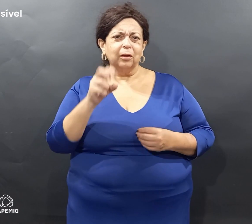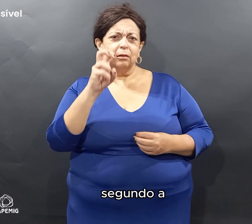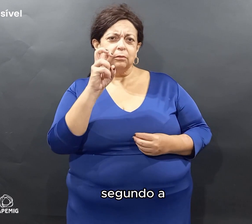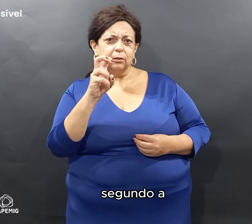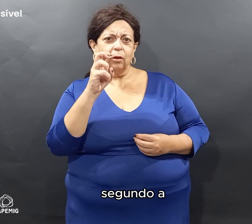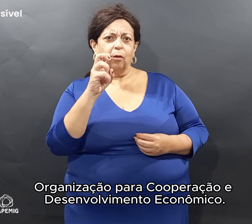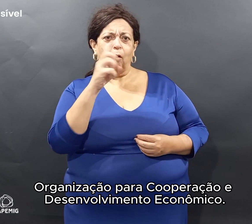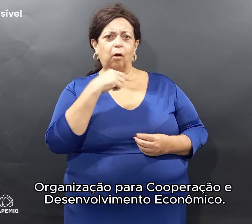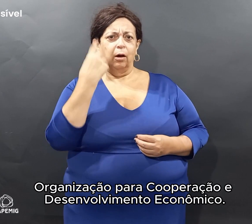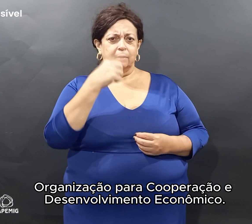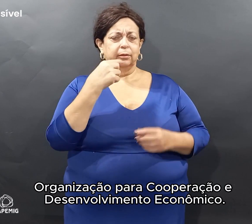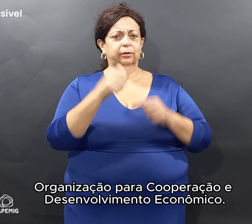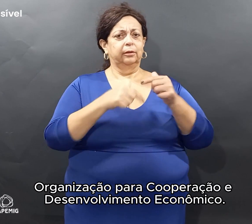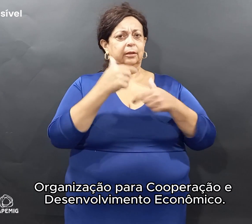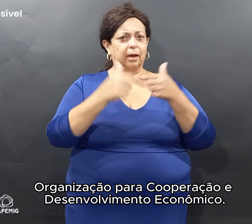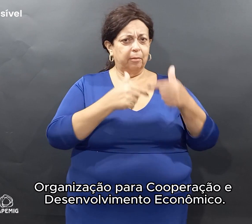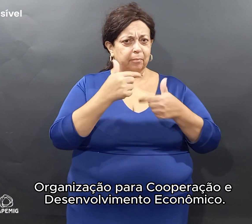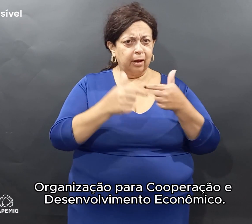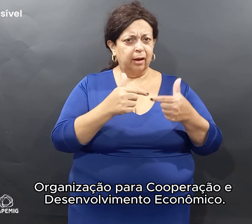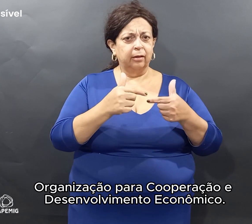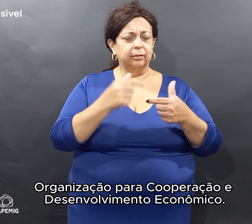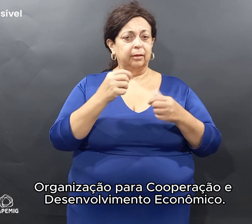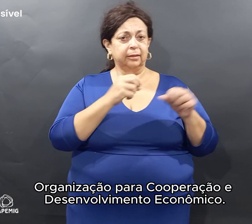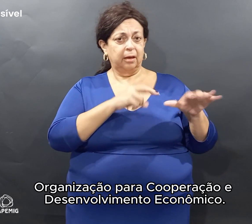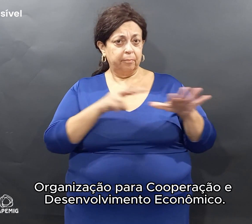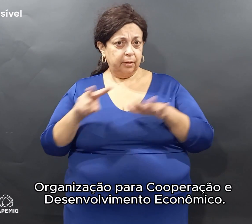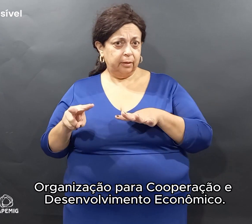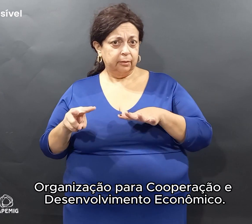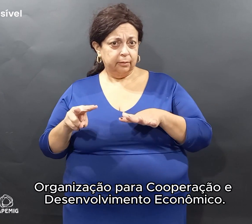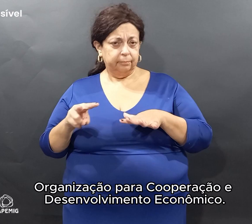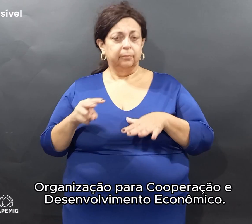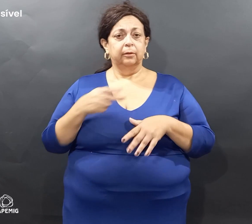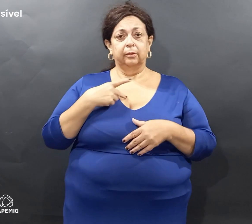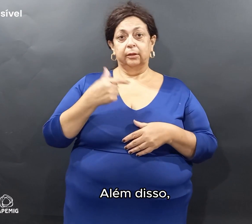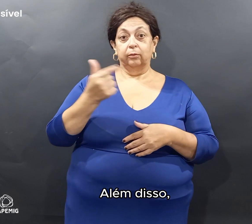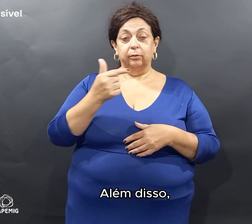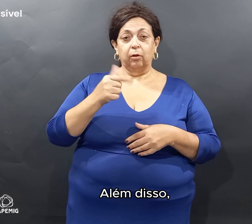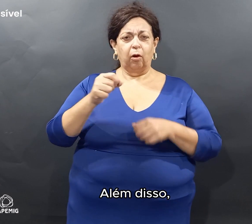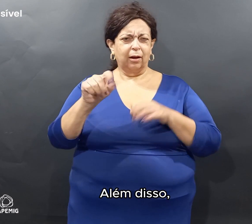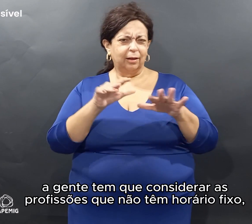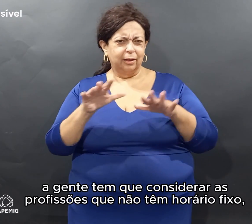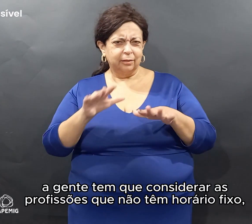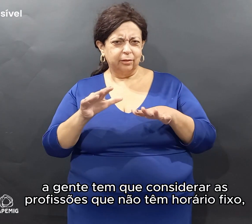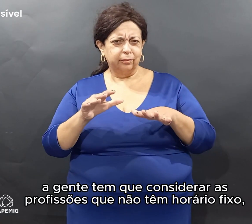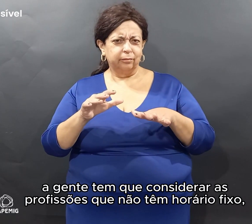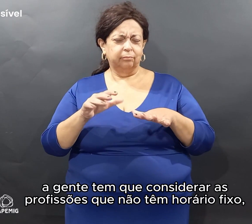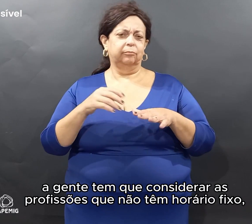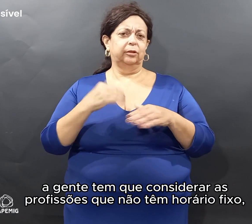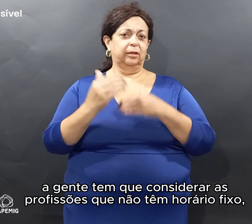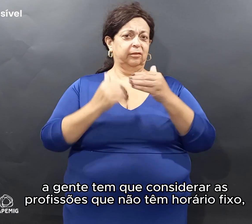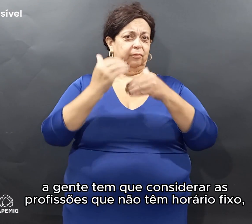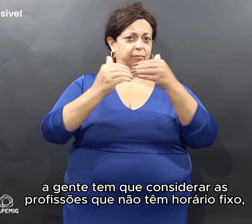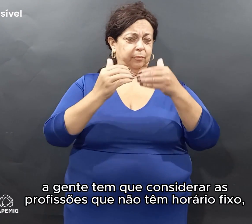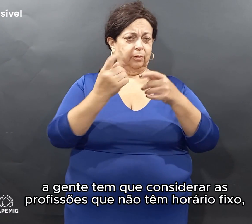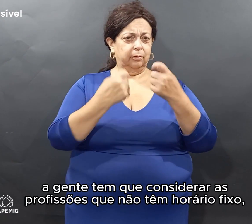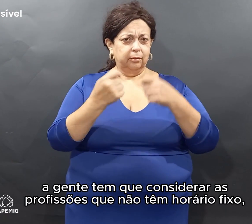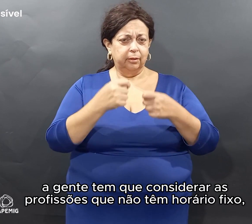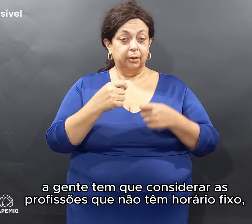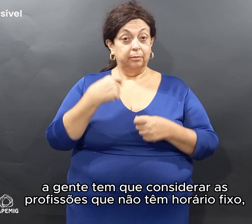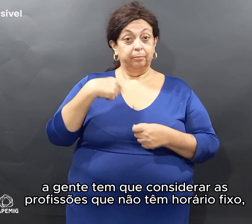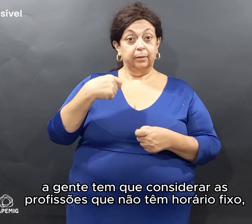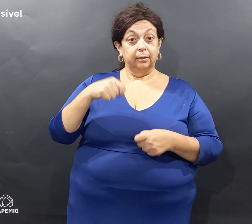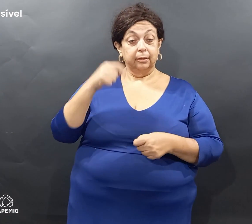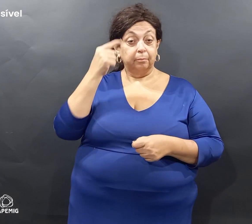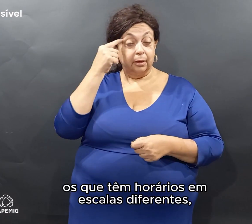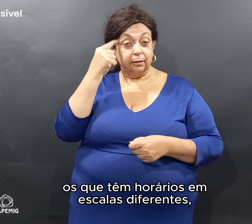semanais, segundo a Organização para a Cooperação e Desenvolvimento Econômico. Além disso, a gente tem que considerar as profissões que não têm